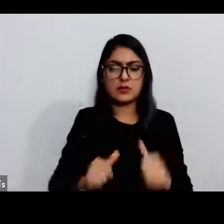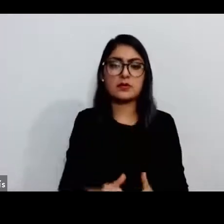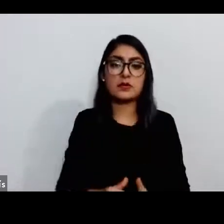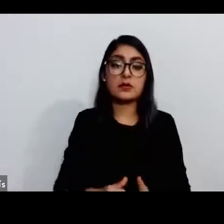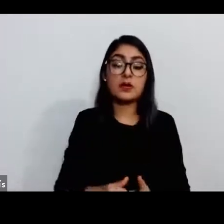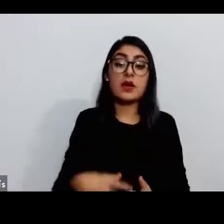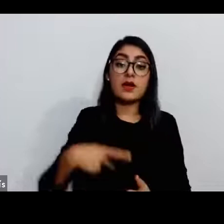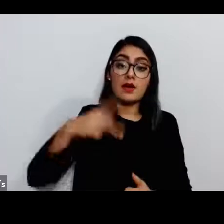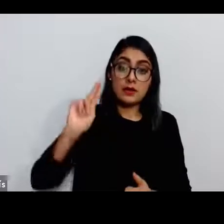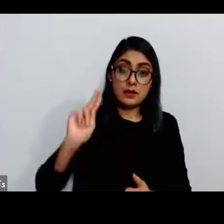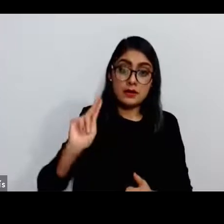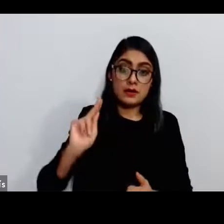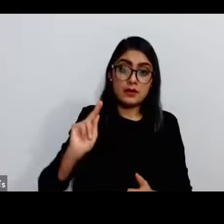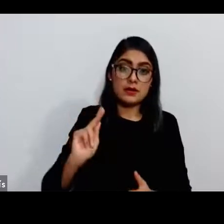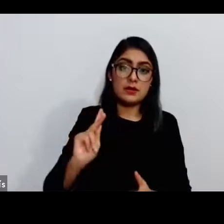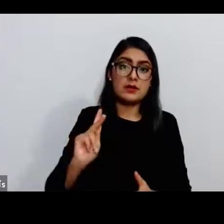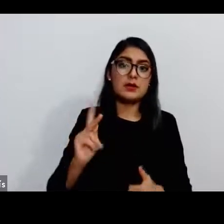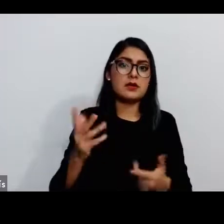hay